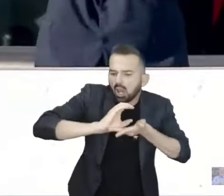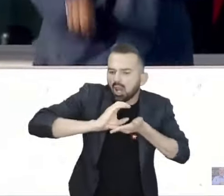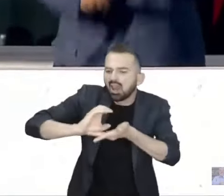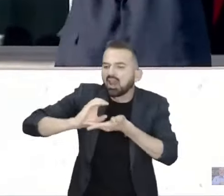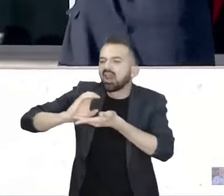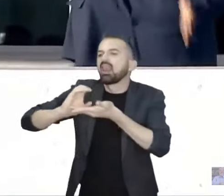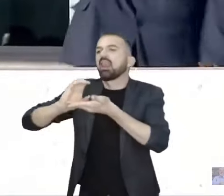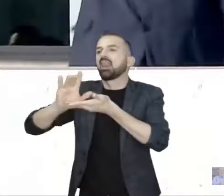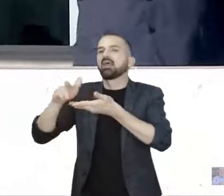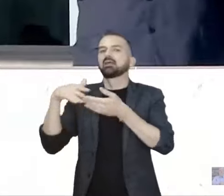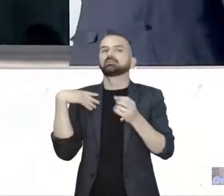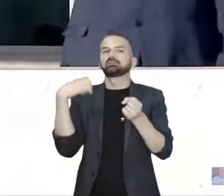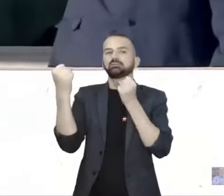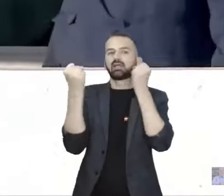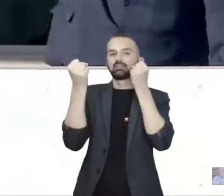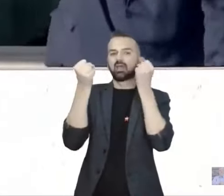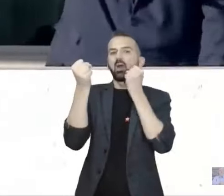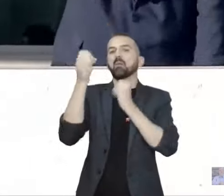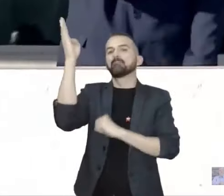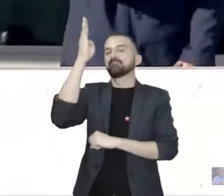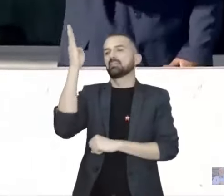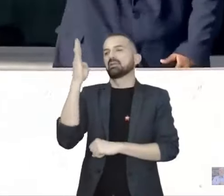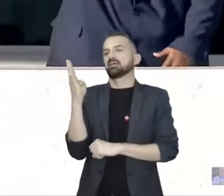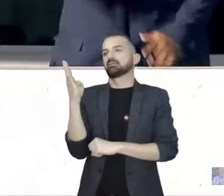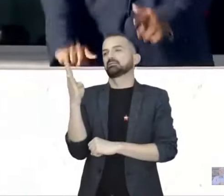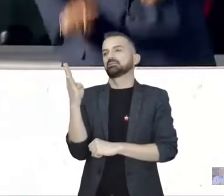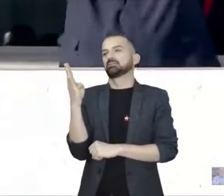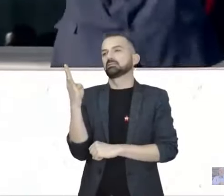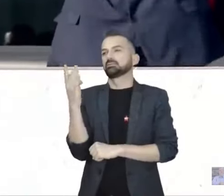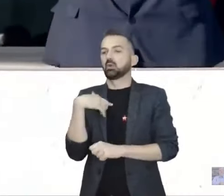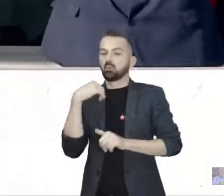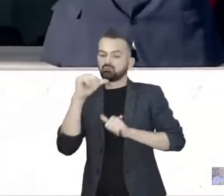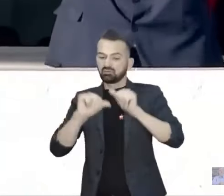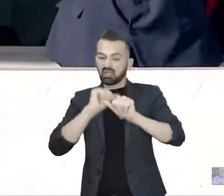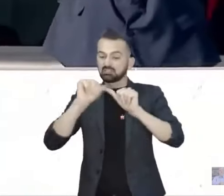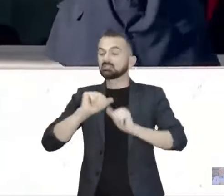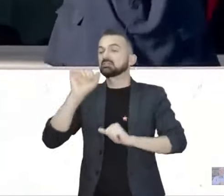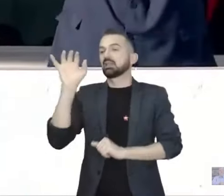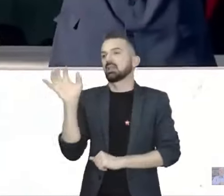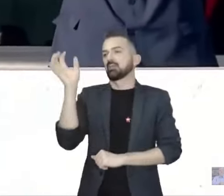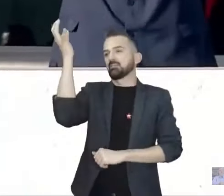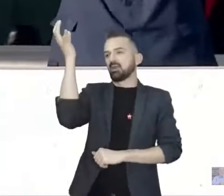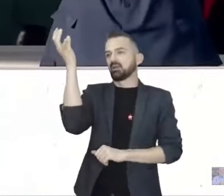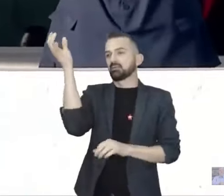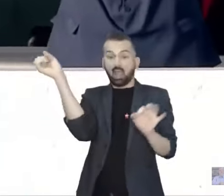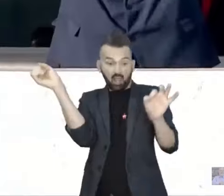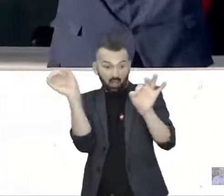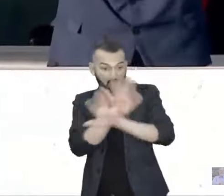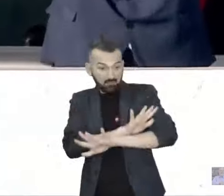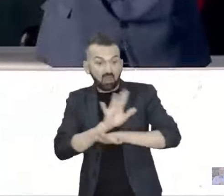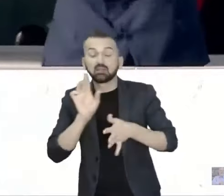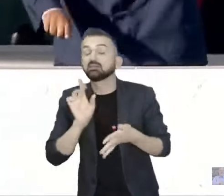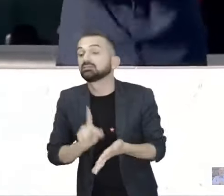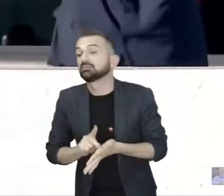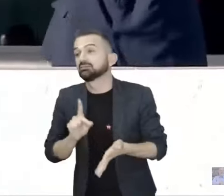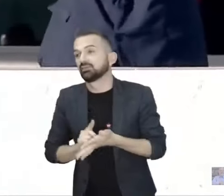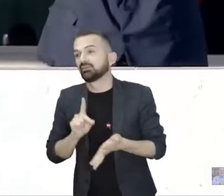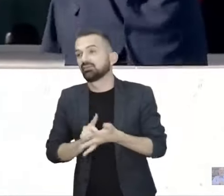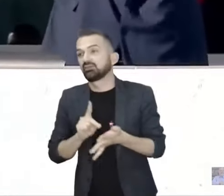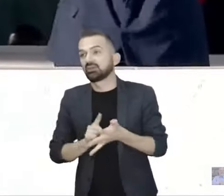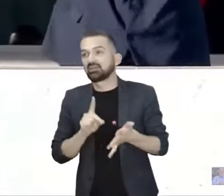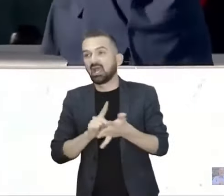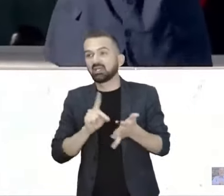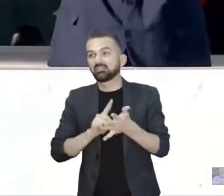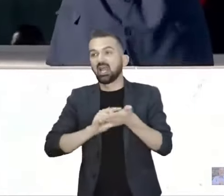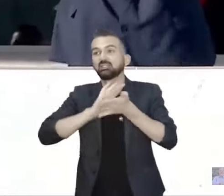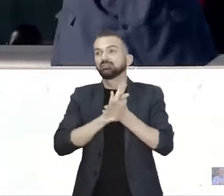Brasil, combater outras vezes as mudanças climáticas e acabar de uma vez por todas com a devastação dos nossos